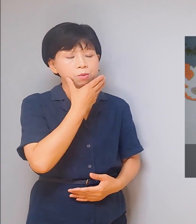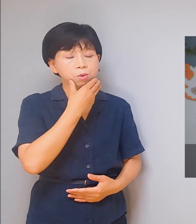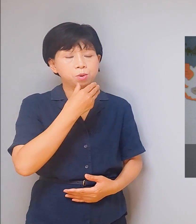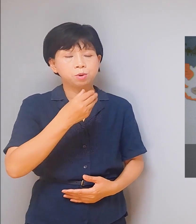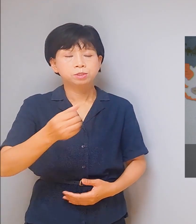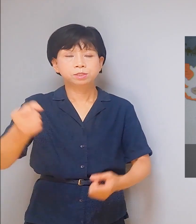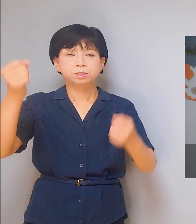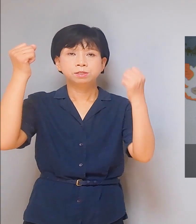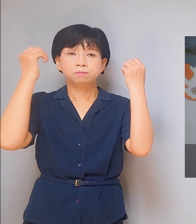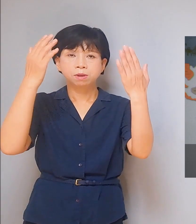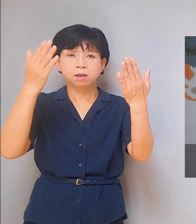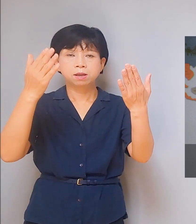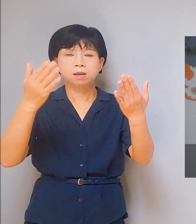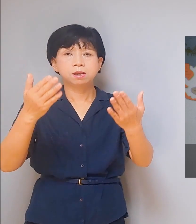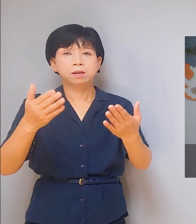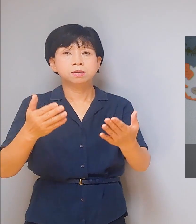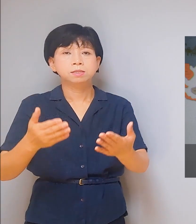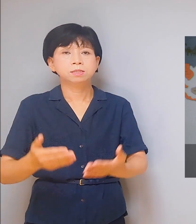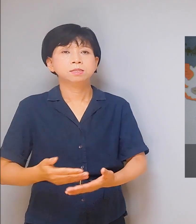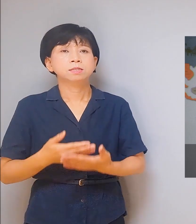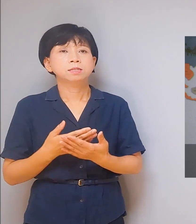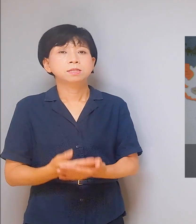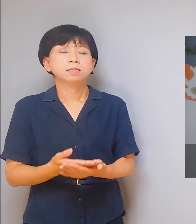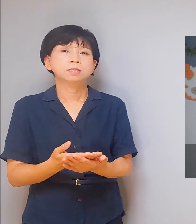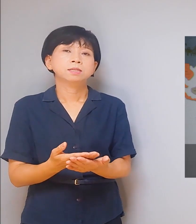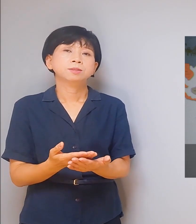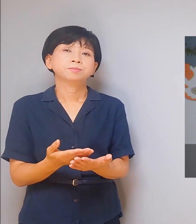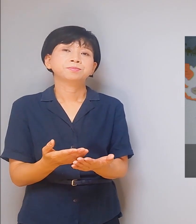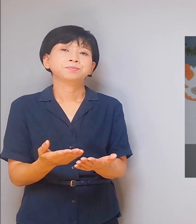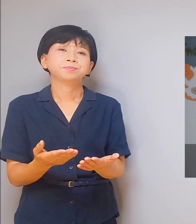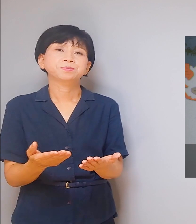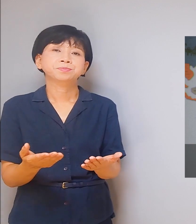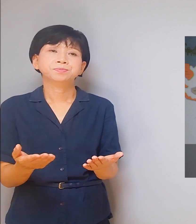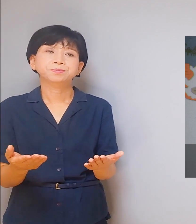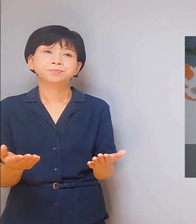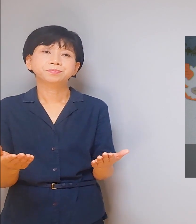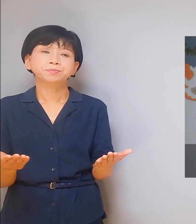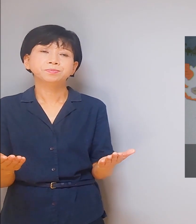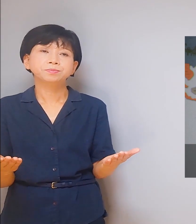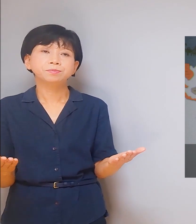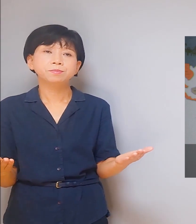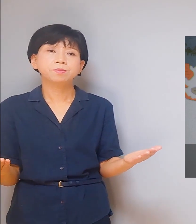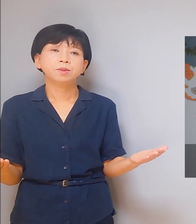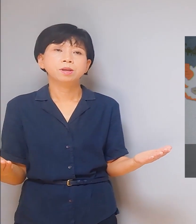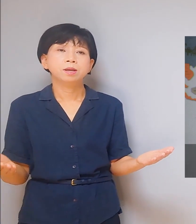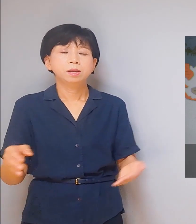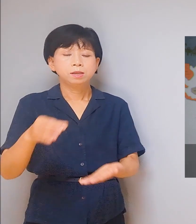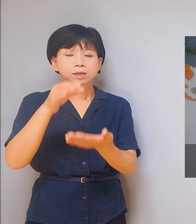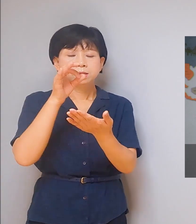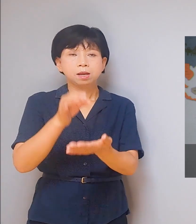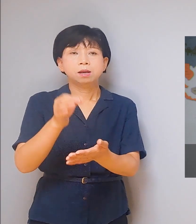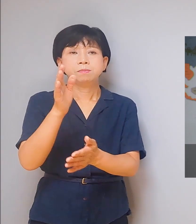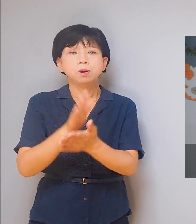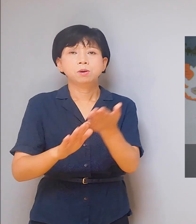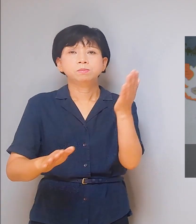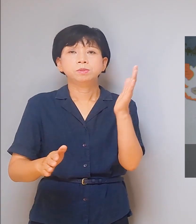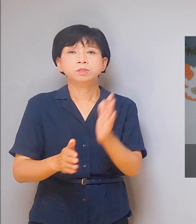아뢰이면 너 복을 받으리라.